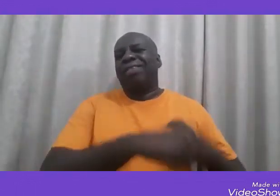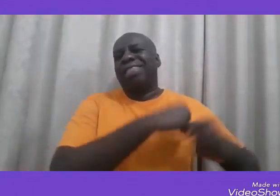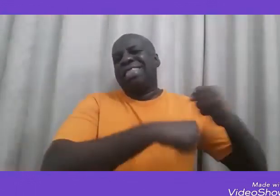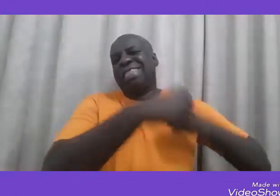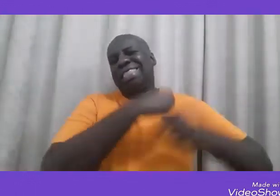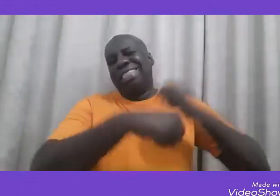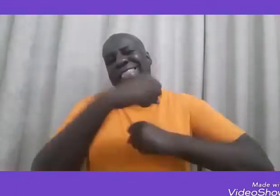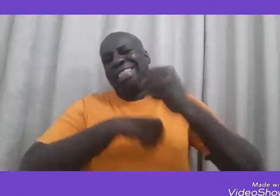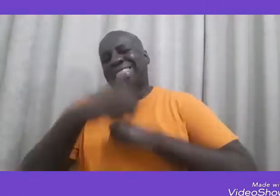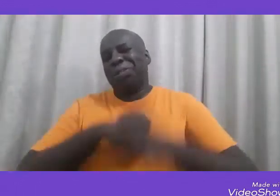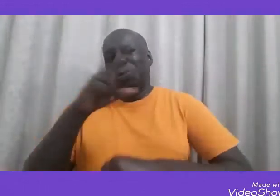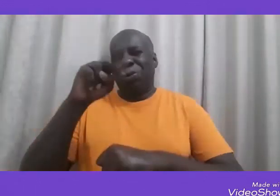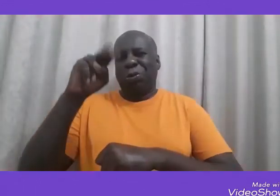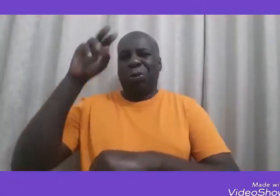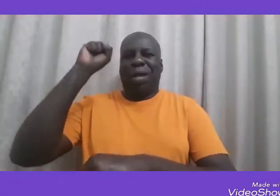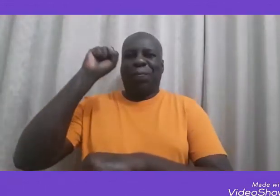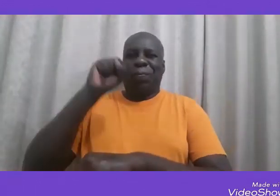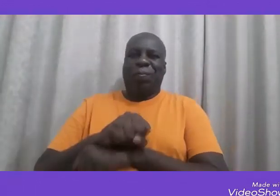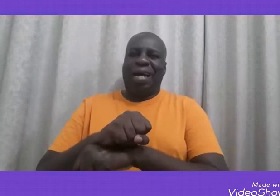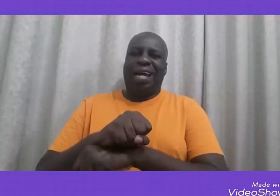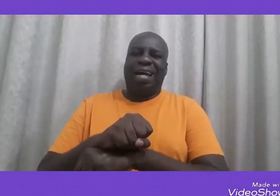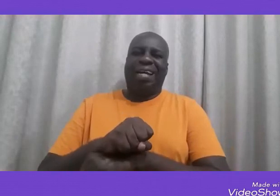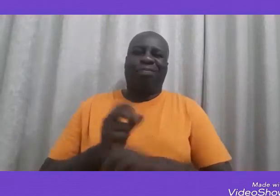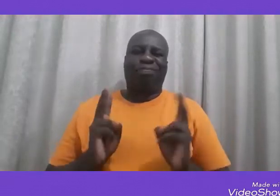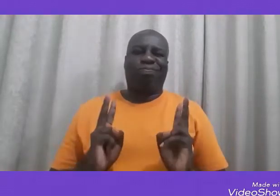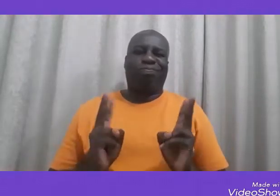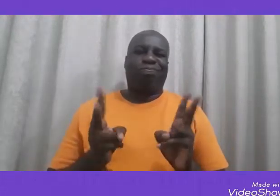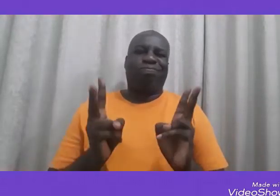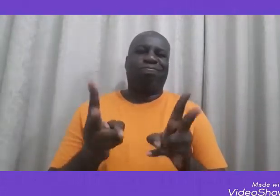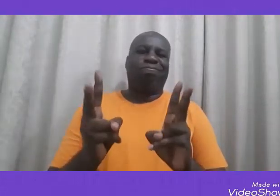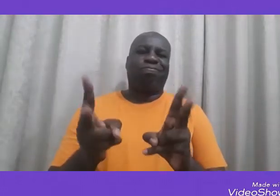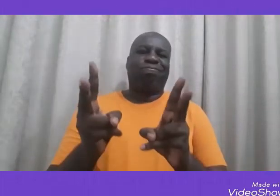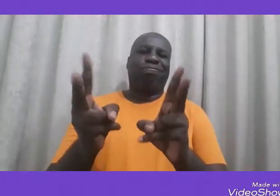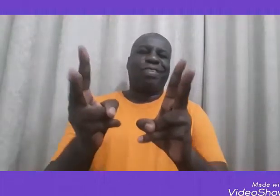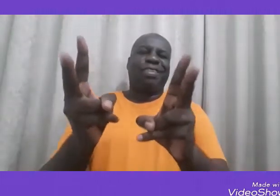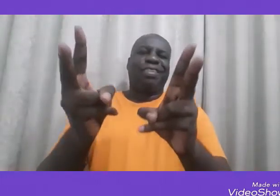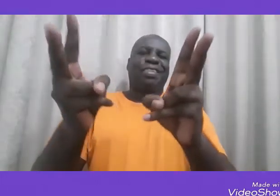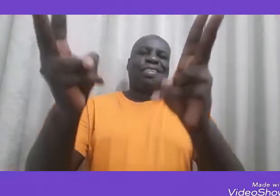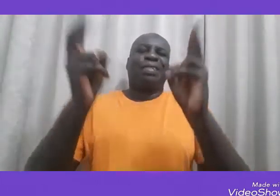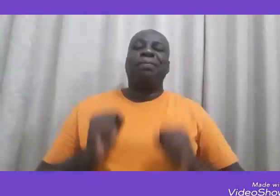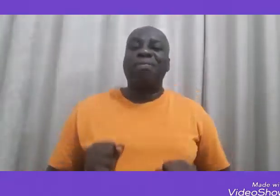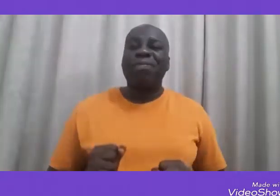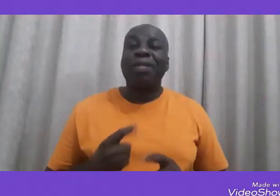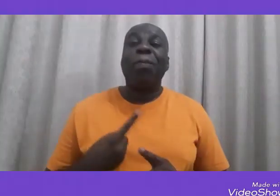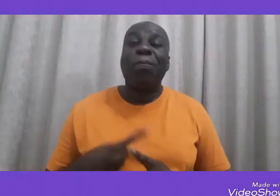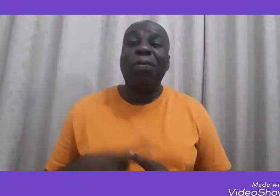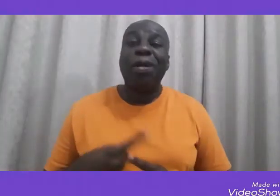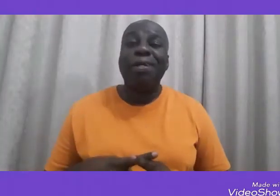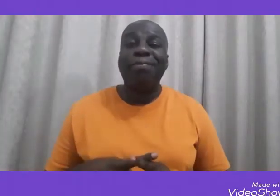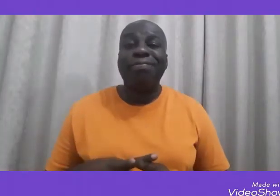porque ele é adoçado com xilitol, que é recomendado pelos dentistas, né? E é muito gostoso, gente. Sabe por quê? Ele ajuda a proteger o